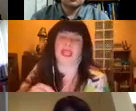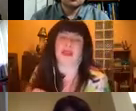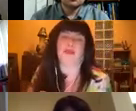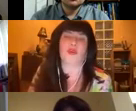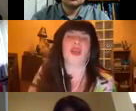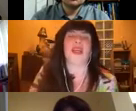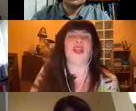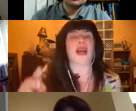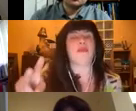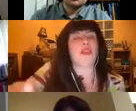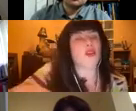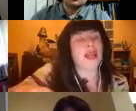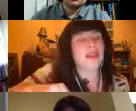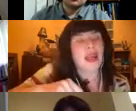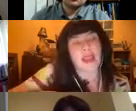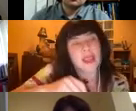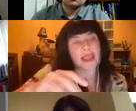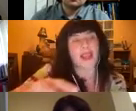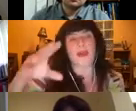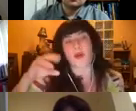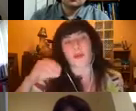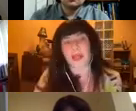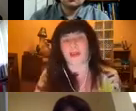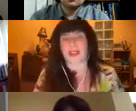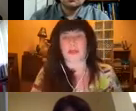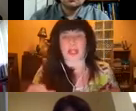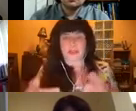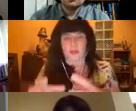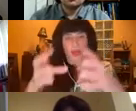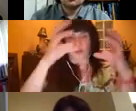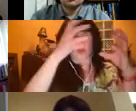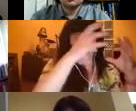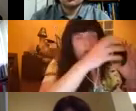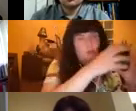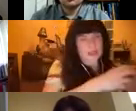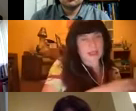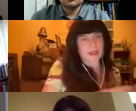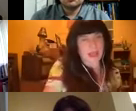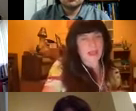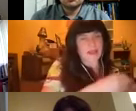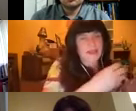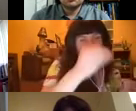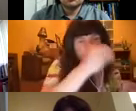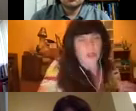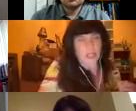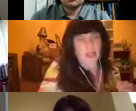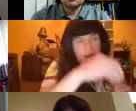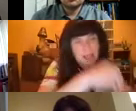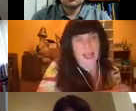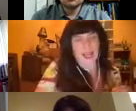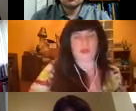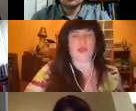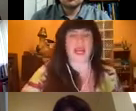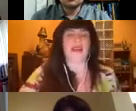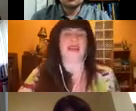por ejemplo. Los cambios de rol hay ahí algo más complejo, ¿verdad? Porque es una construcción discursiva dentro de